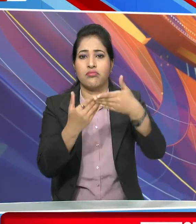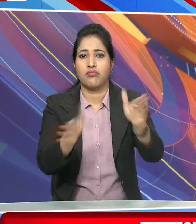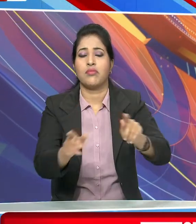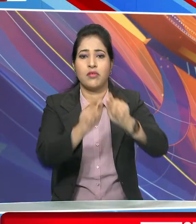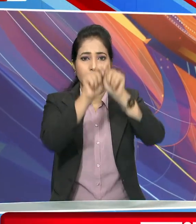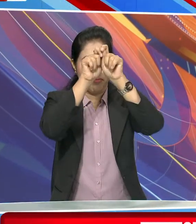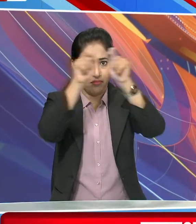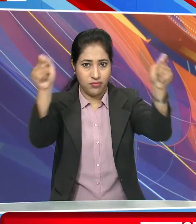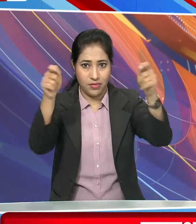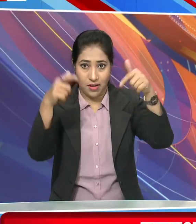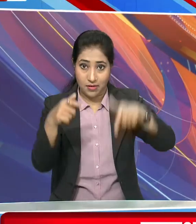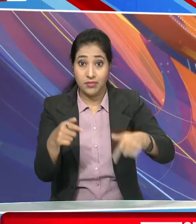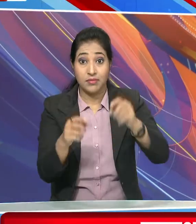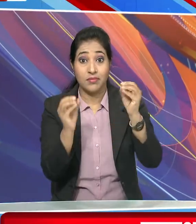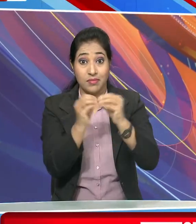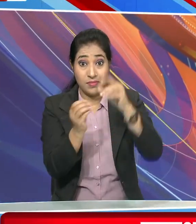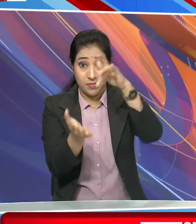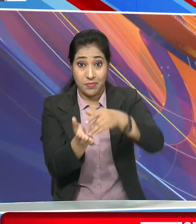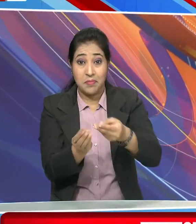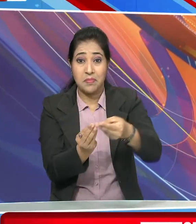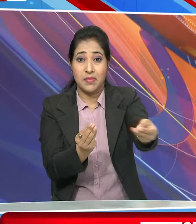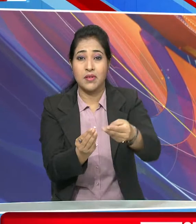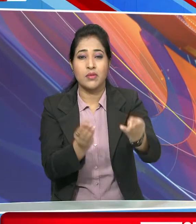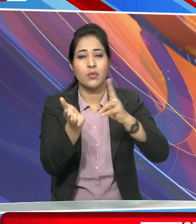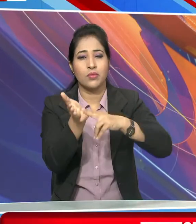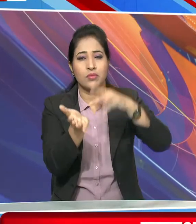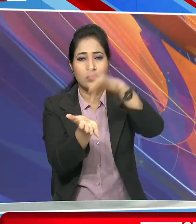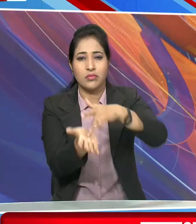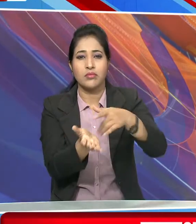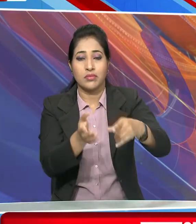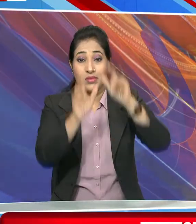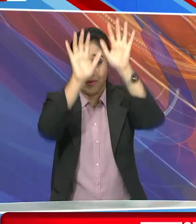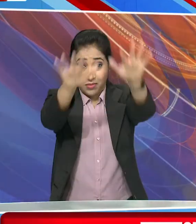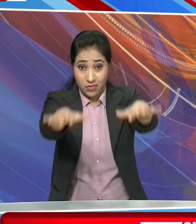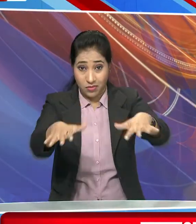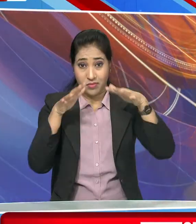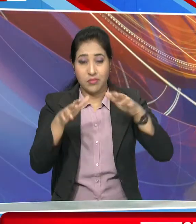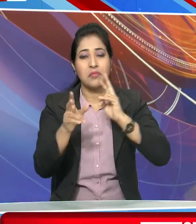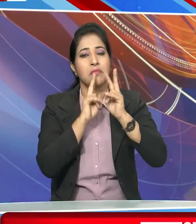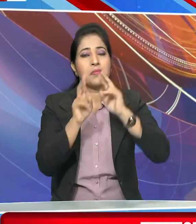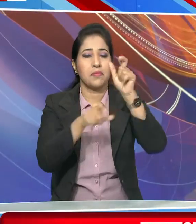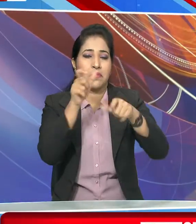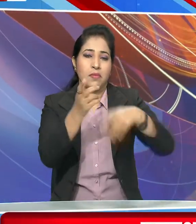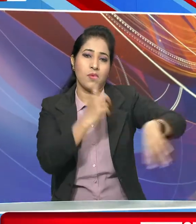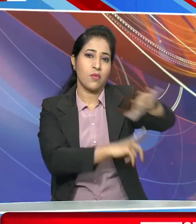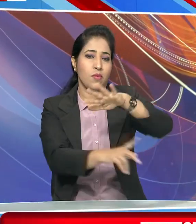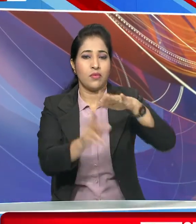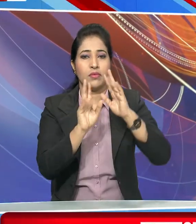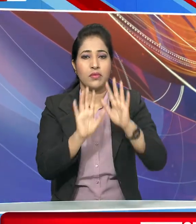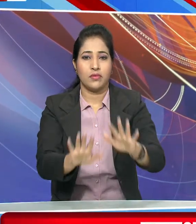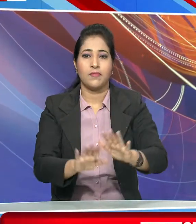शिलान्यास बीकानेर के पास नौरंगदेसर में एक जनसभा को भी करेंगे संबोधित